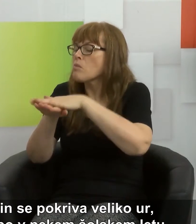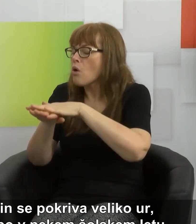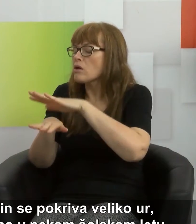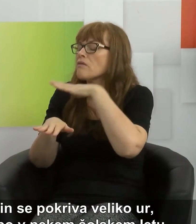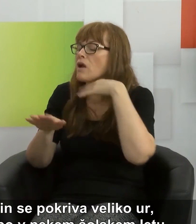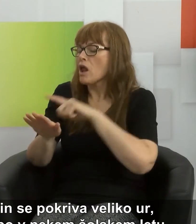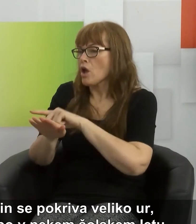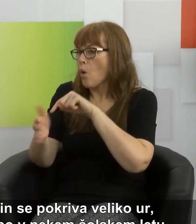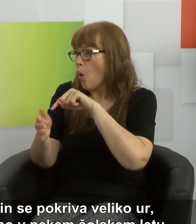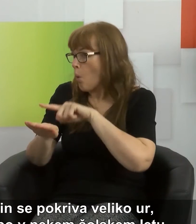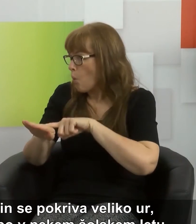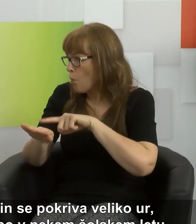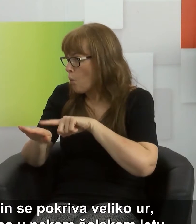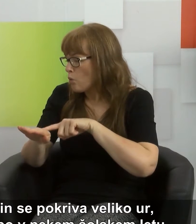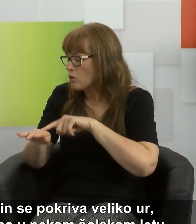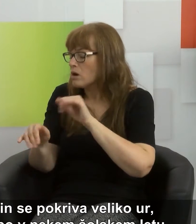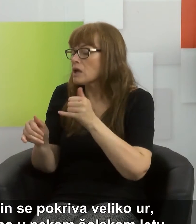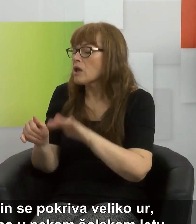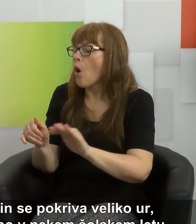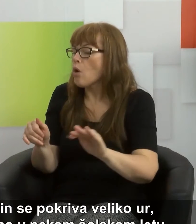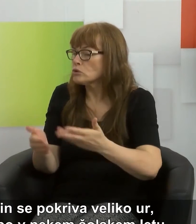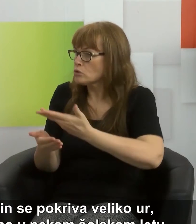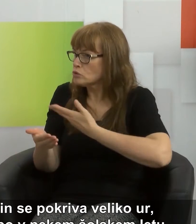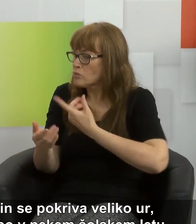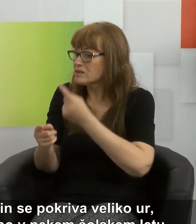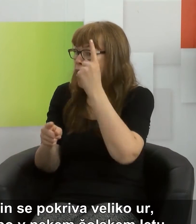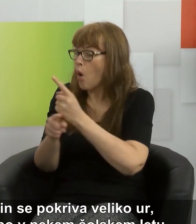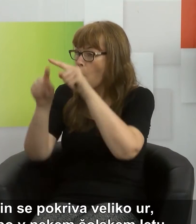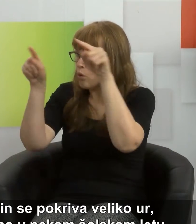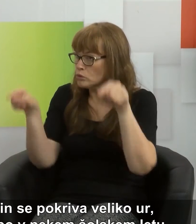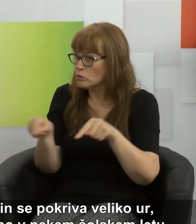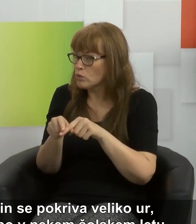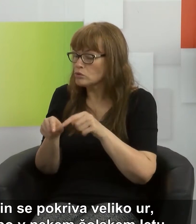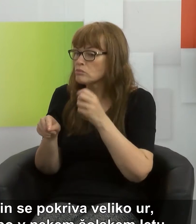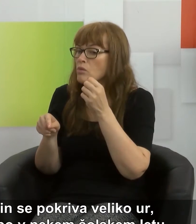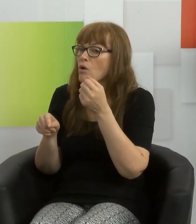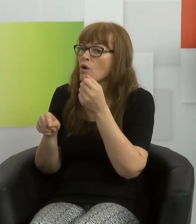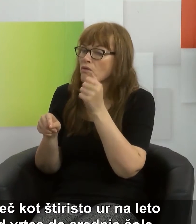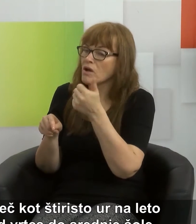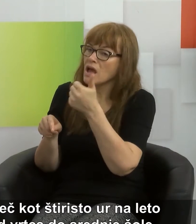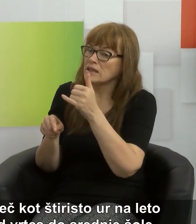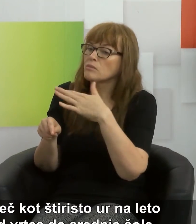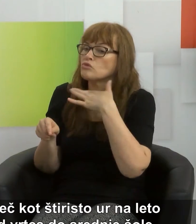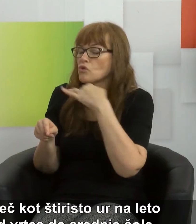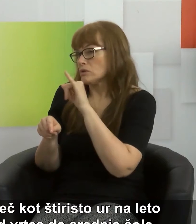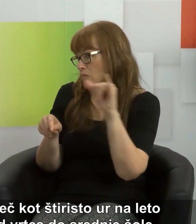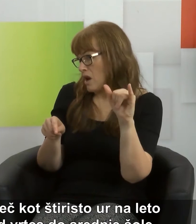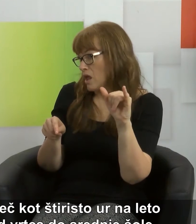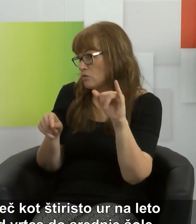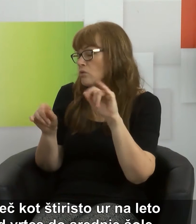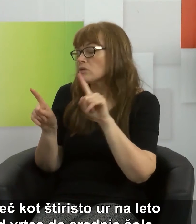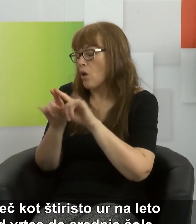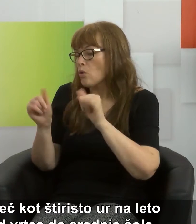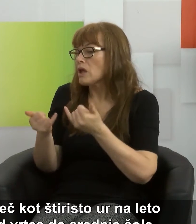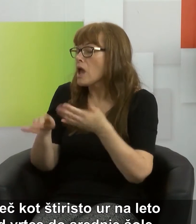veliko ur, ki jih otroci dobijo z odločbo v nekem šolskem letu. Tako da je pokritih